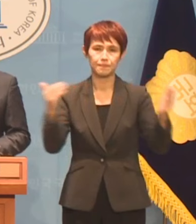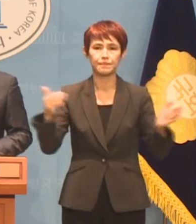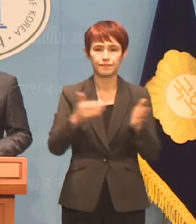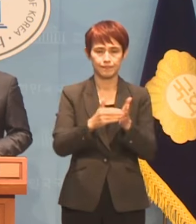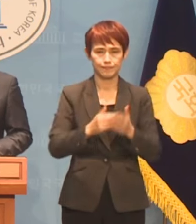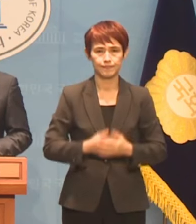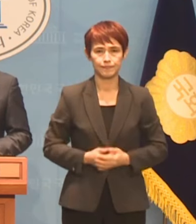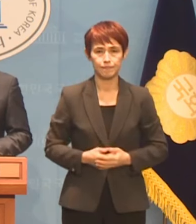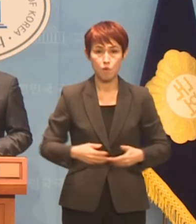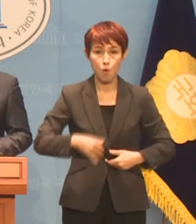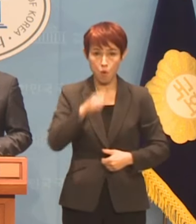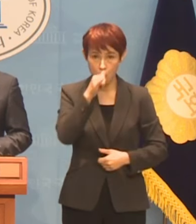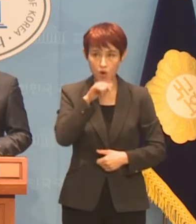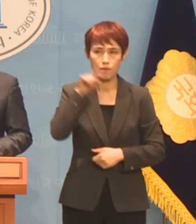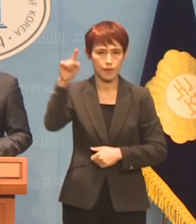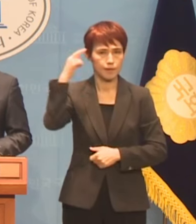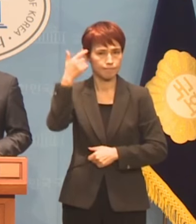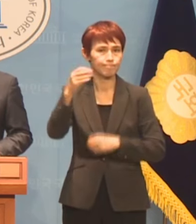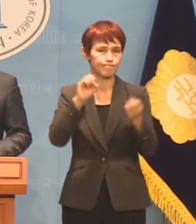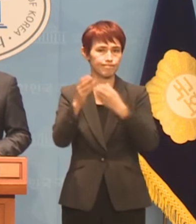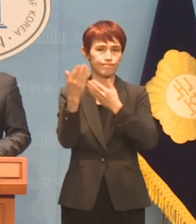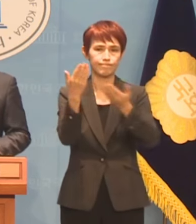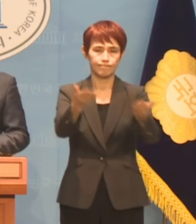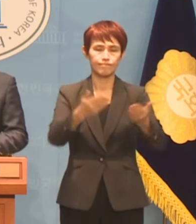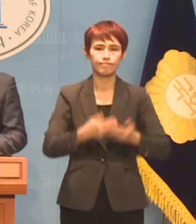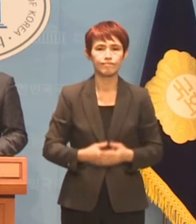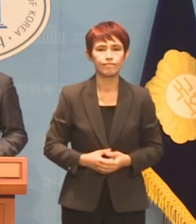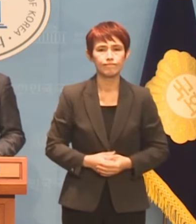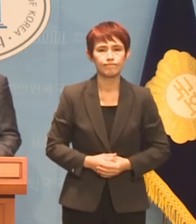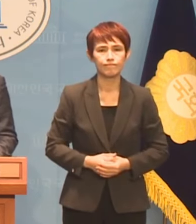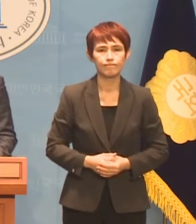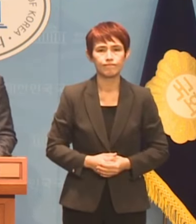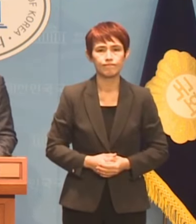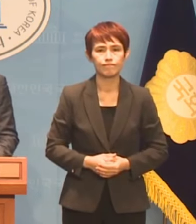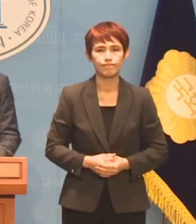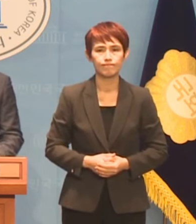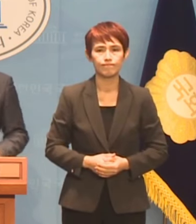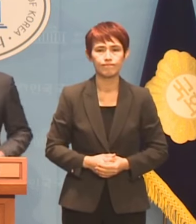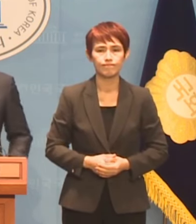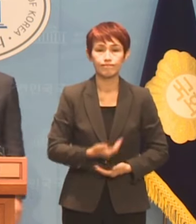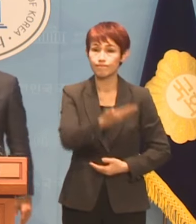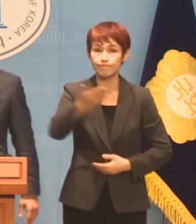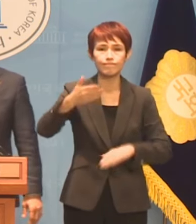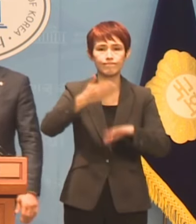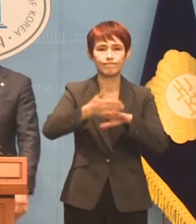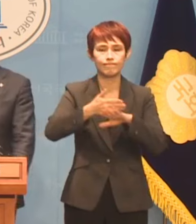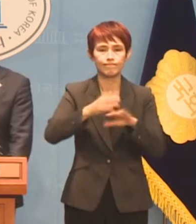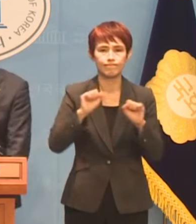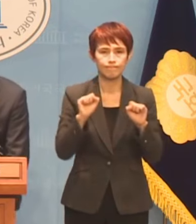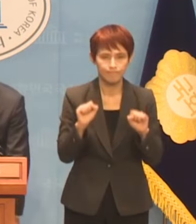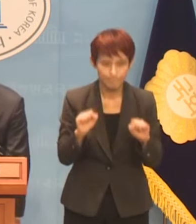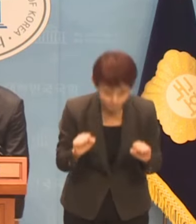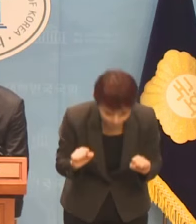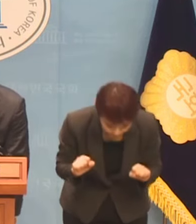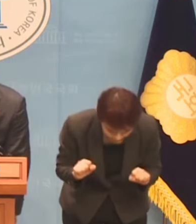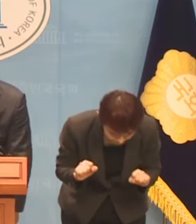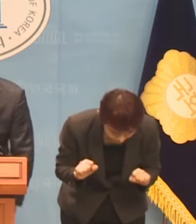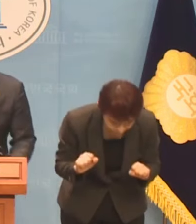하겠습니다. 필요한 내용은 혹시 백브리핑을 통해서 더 말씀드리도록 하겠습니다. 함께해 주신 언론인 여러분 고맙습니다.